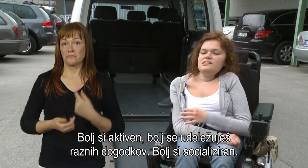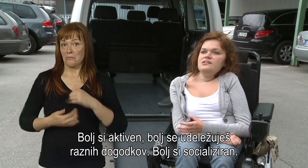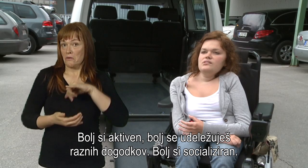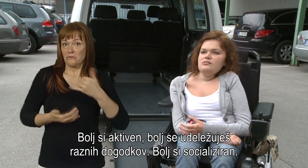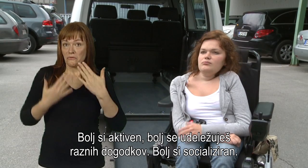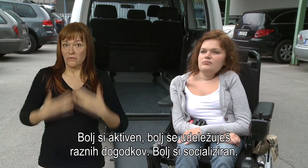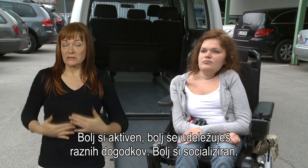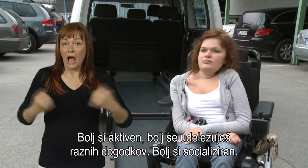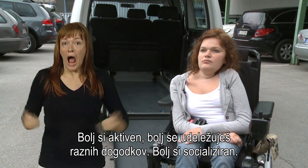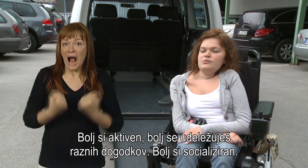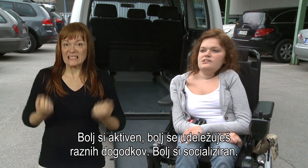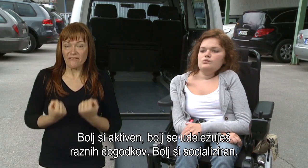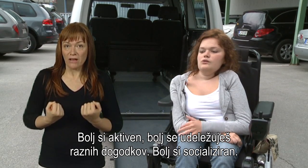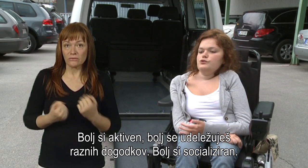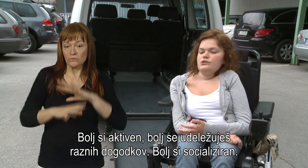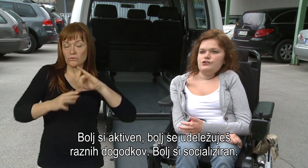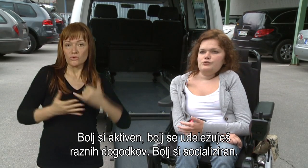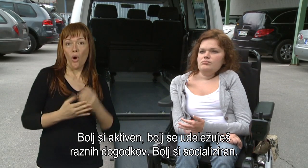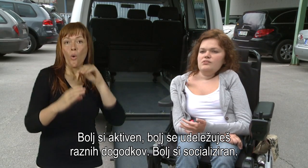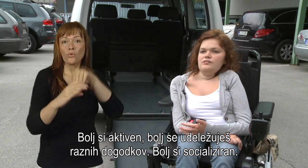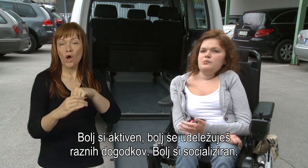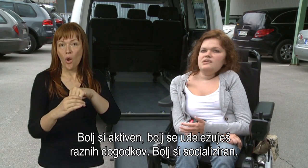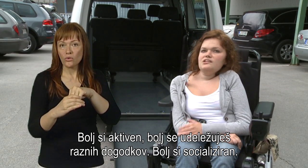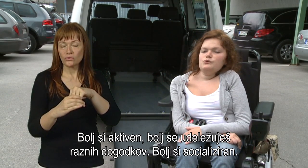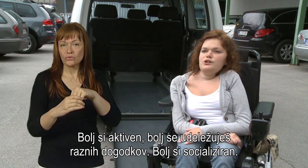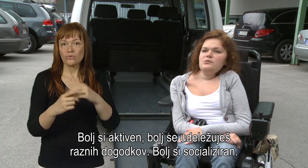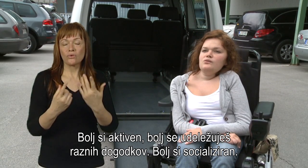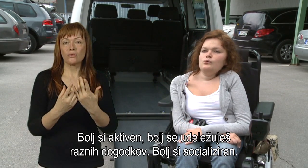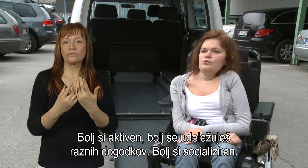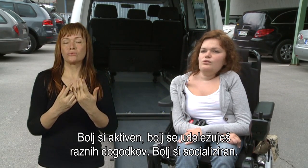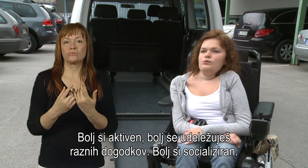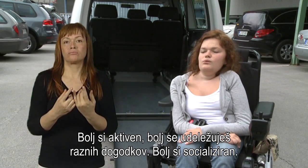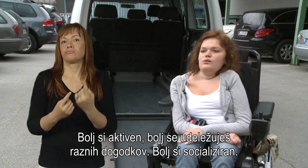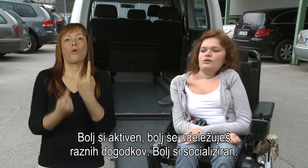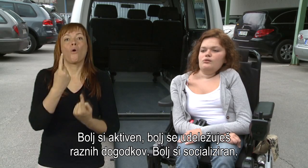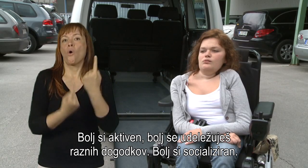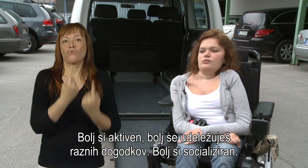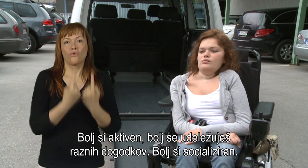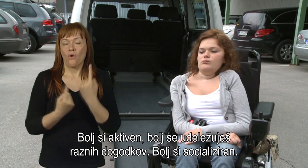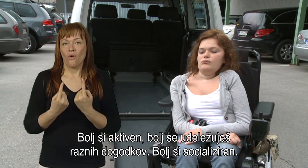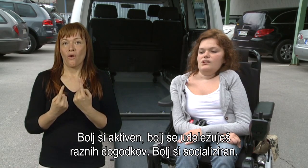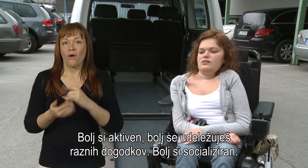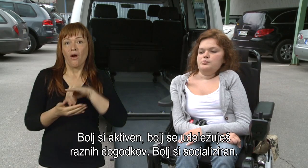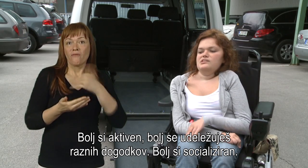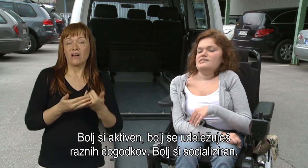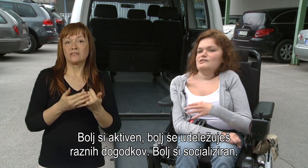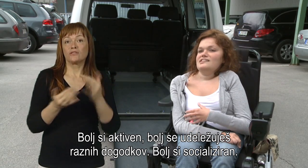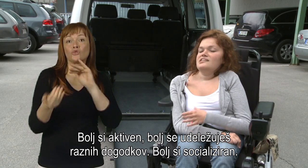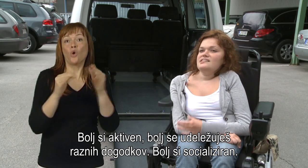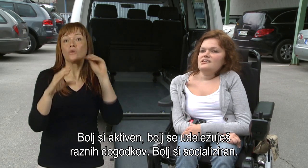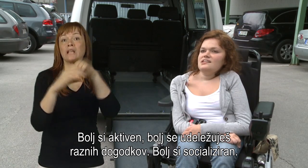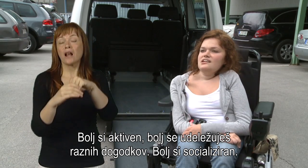Bolj si aktiven, bolj se udeležuješ, ne vem, raznih družabnih dogodkov, nekako bolj